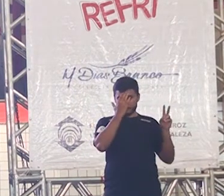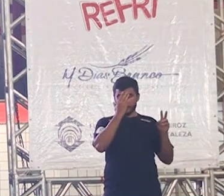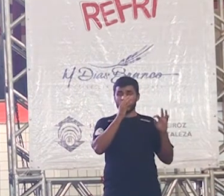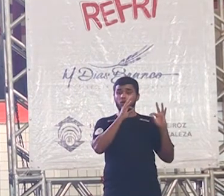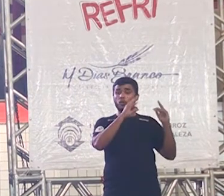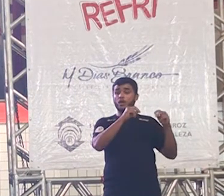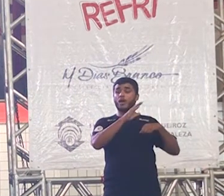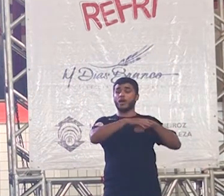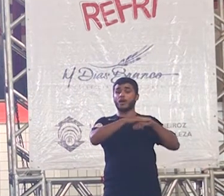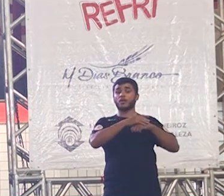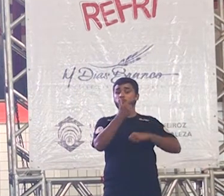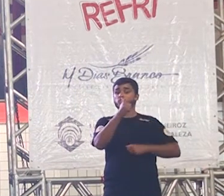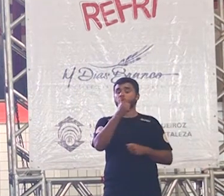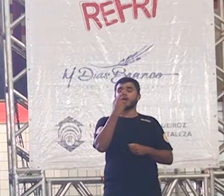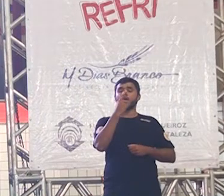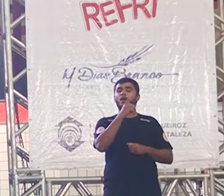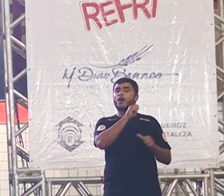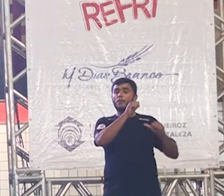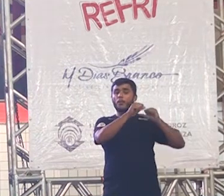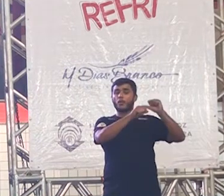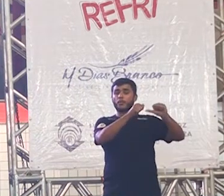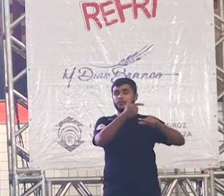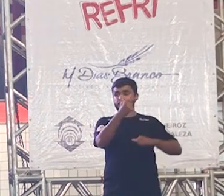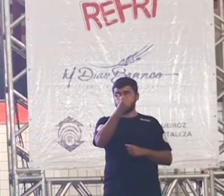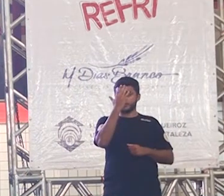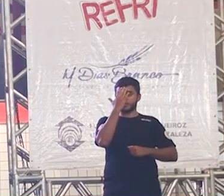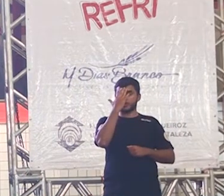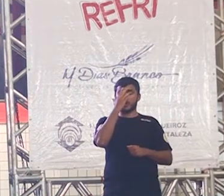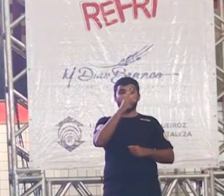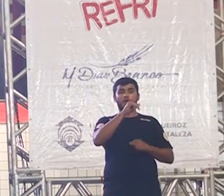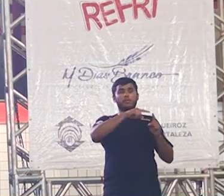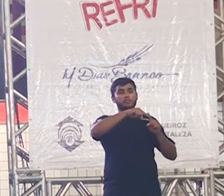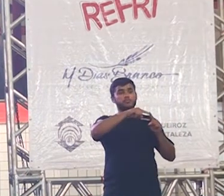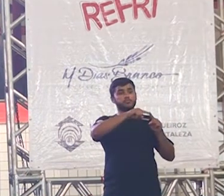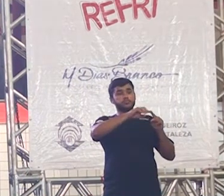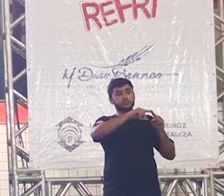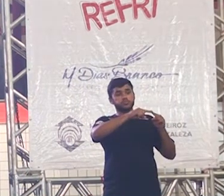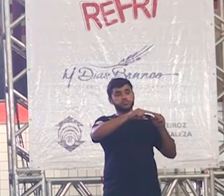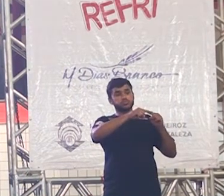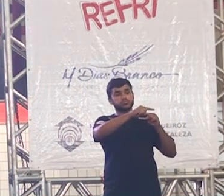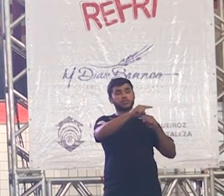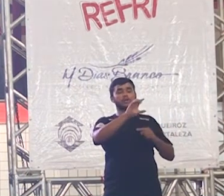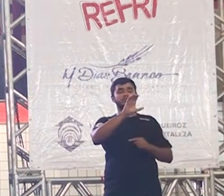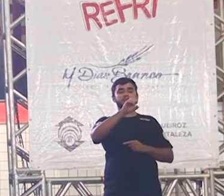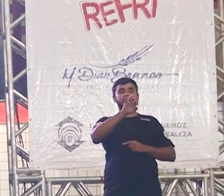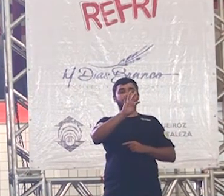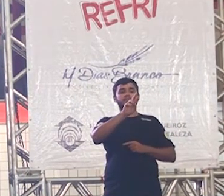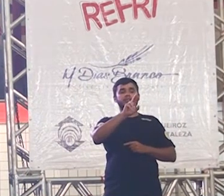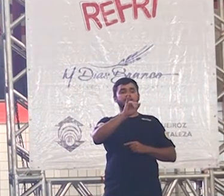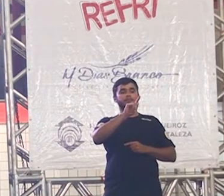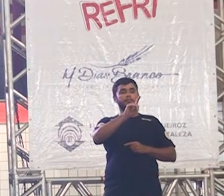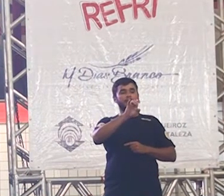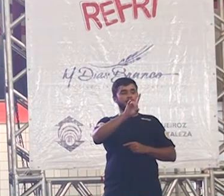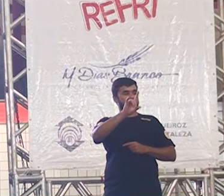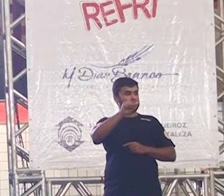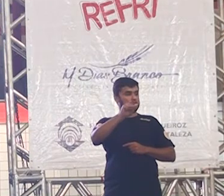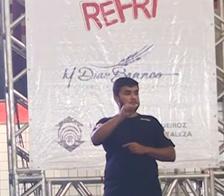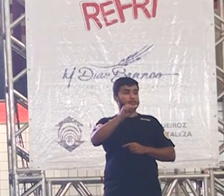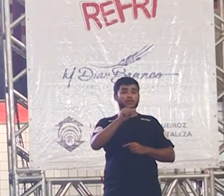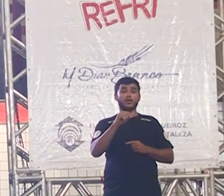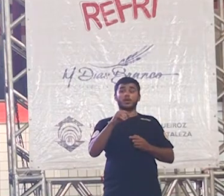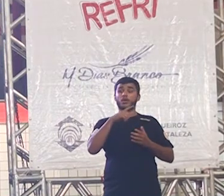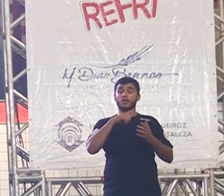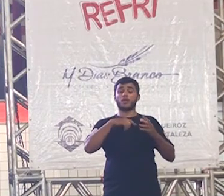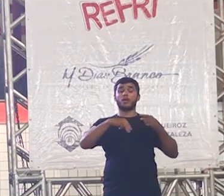velocidade é constante, mas ele tem uma aceleração que provoca a curva, que é a aceleração centrípeta. Então, a gente afirmar que todo